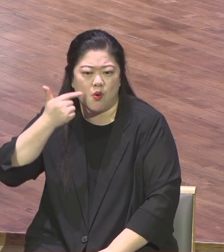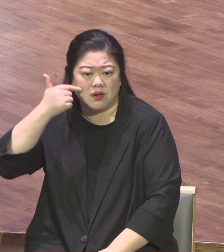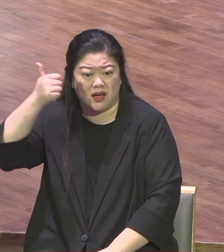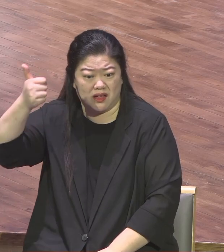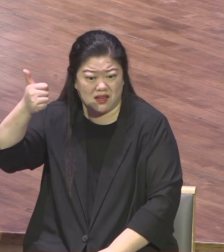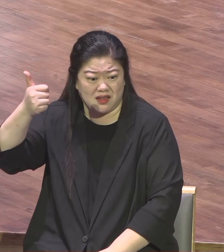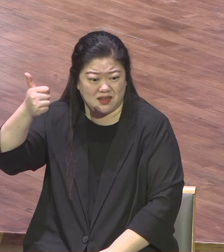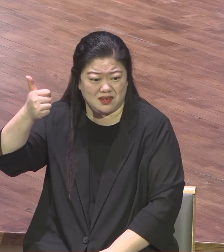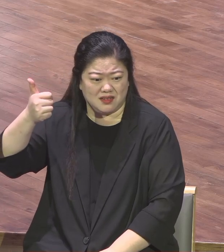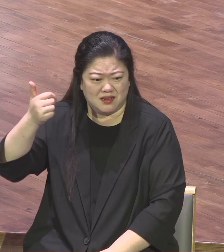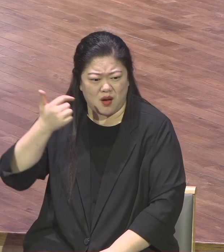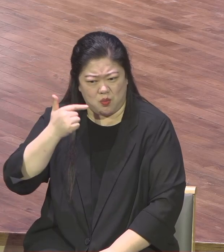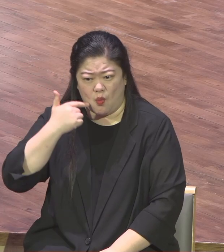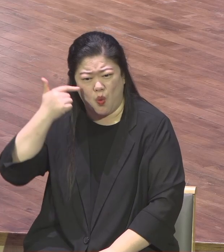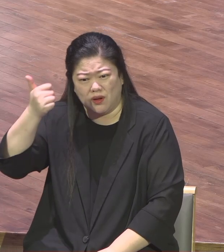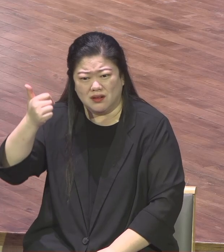있었는데